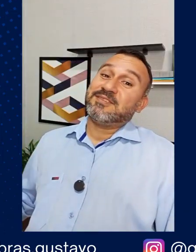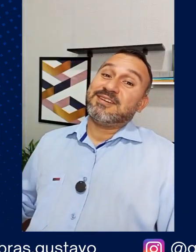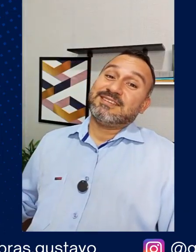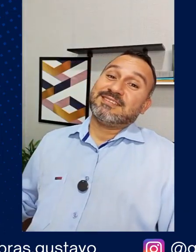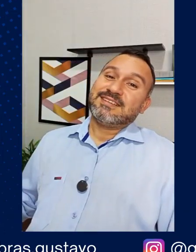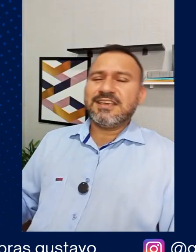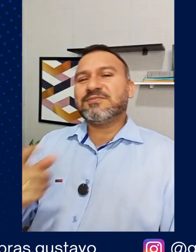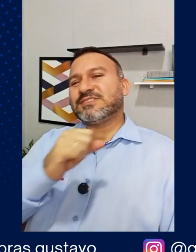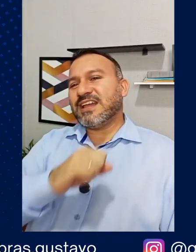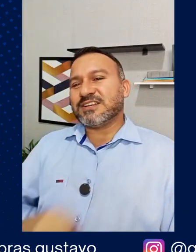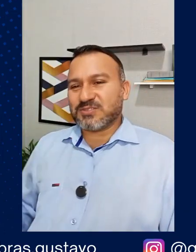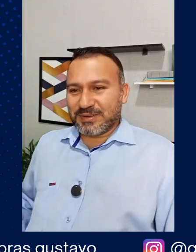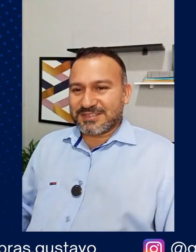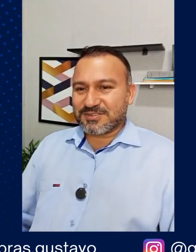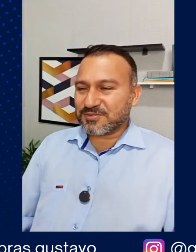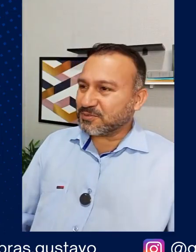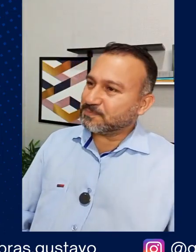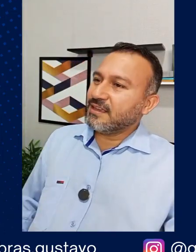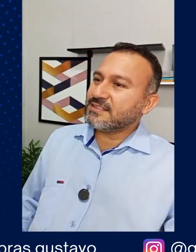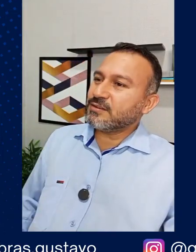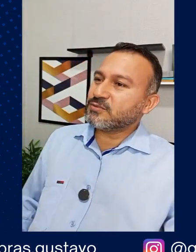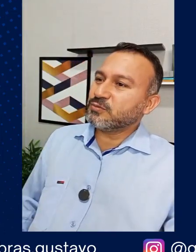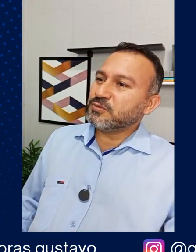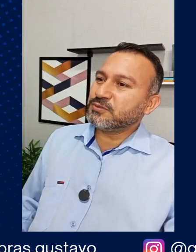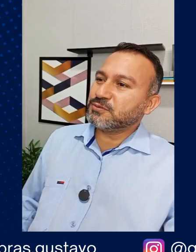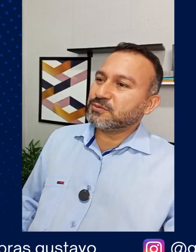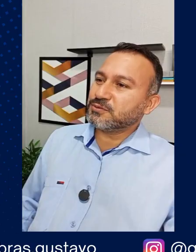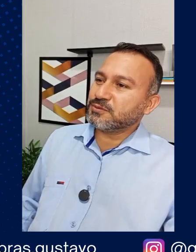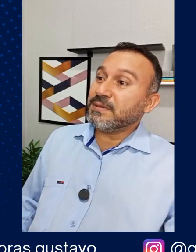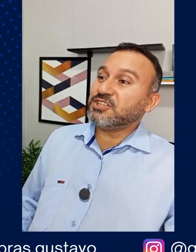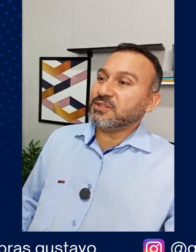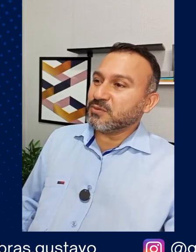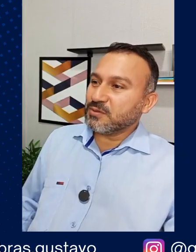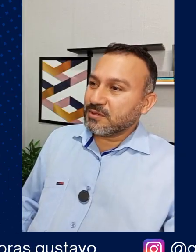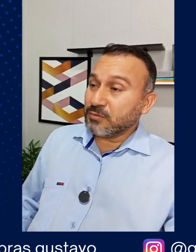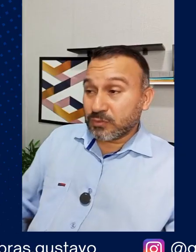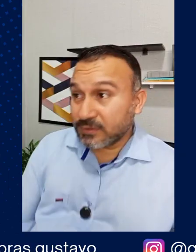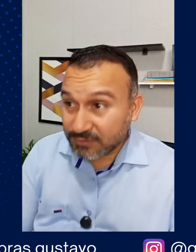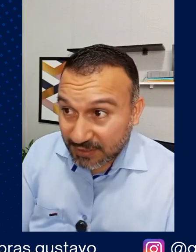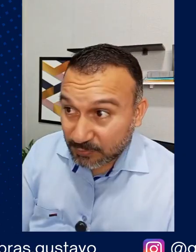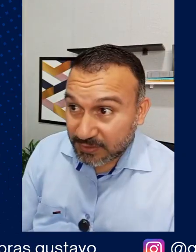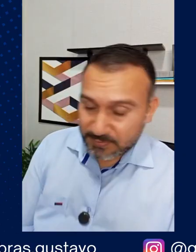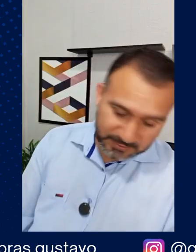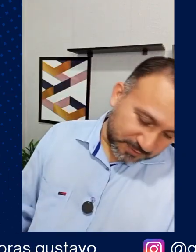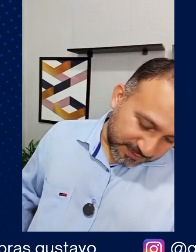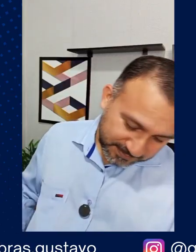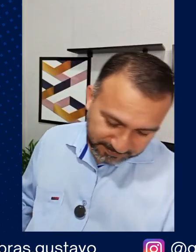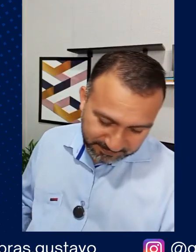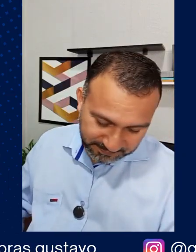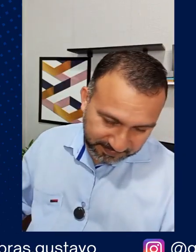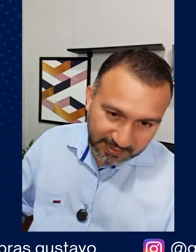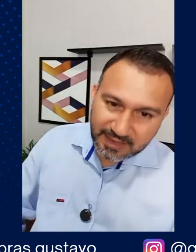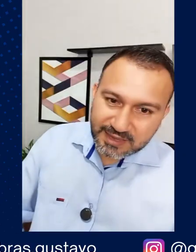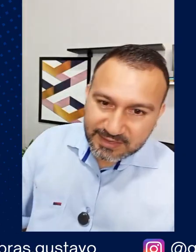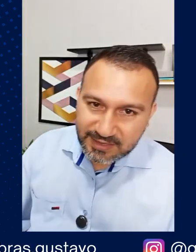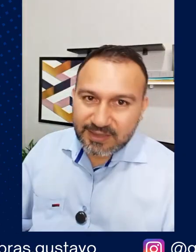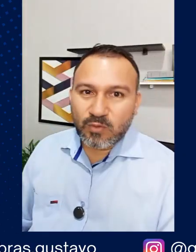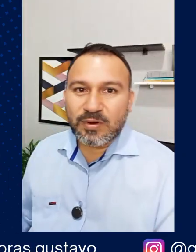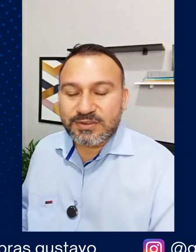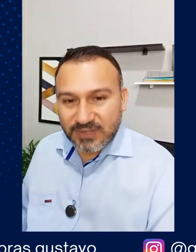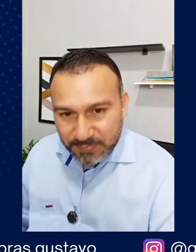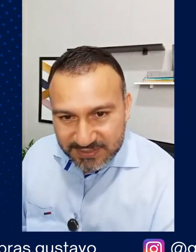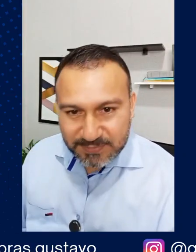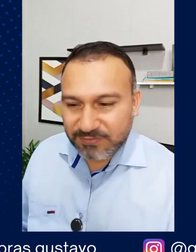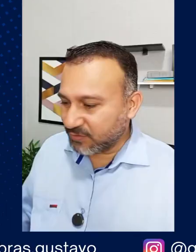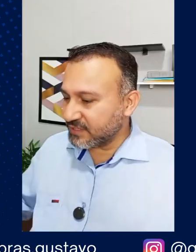é das melhores? O que você acha sobre esse assunto? Esse é um assunto muito pedido, muito perguntado pelas pessoas. E